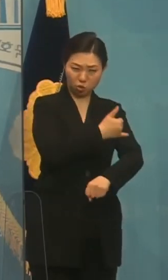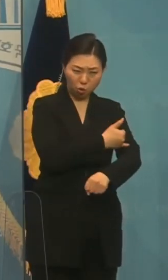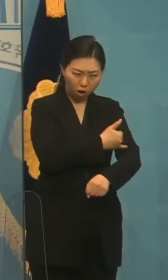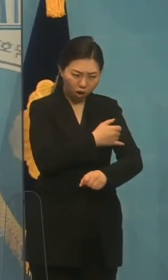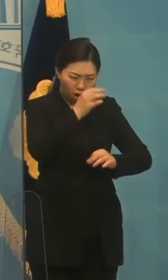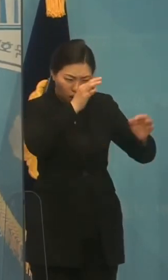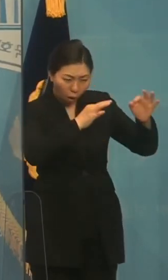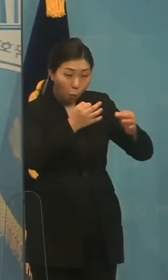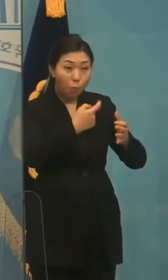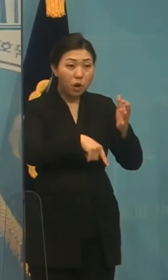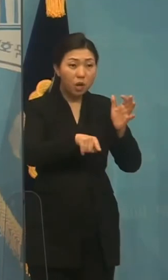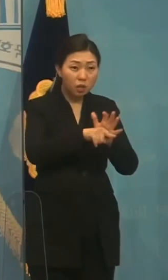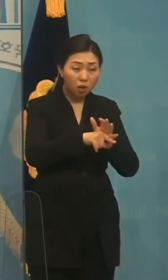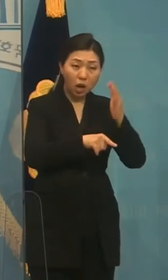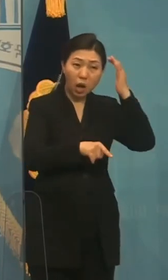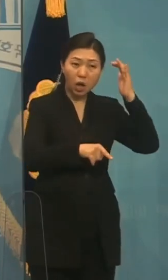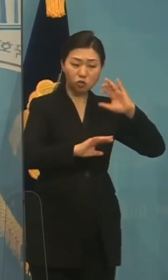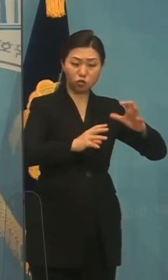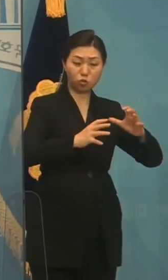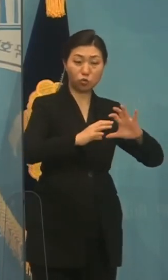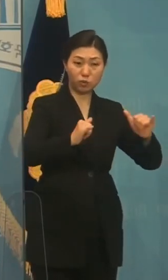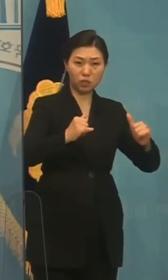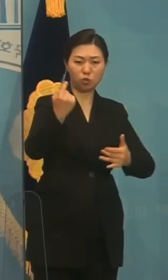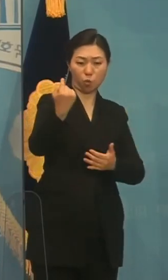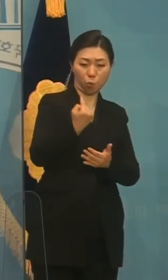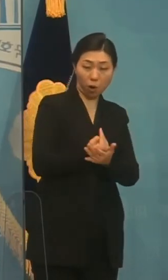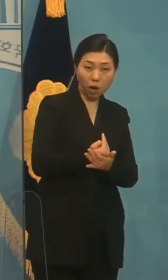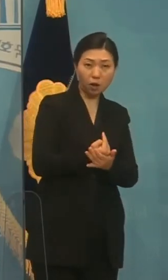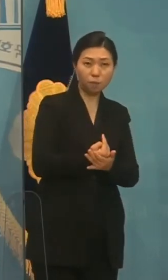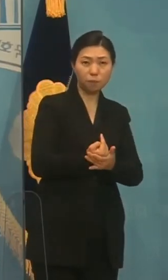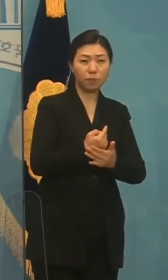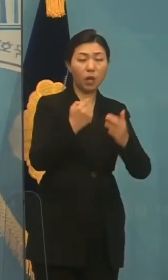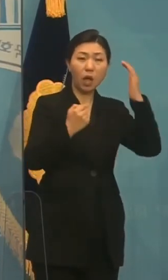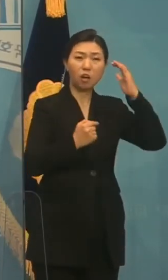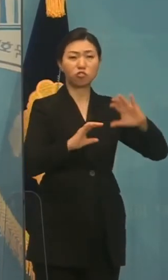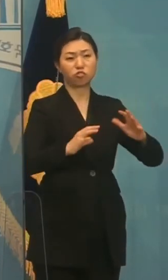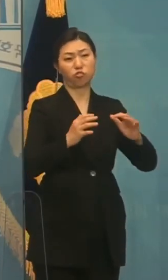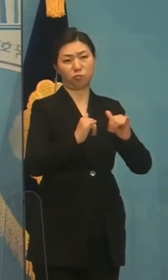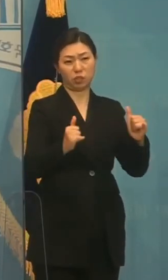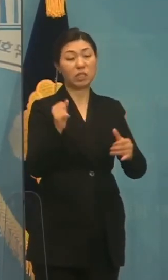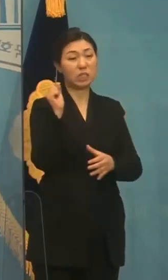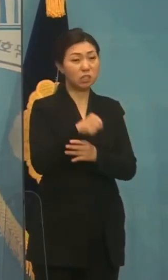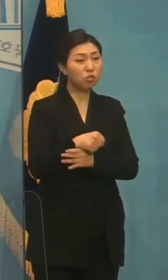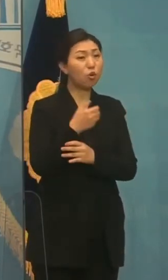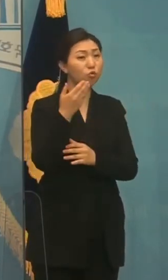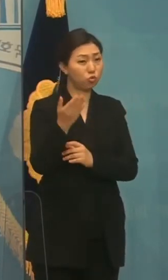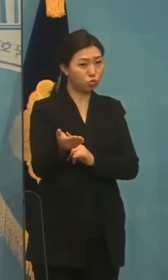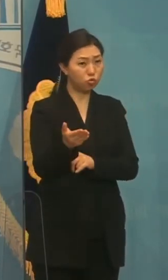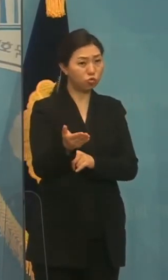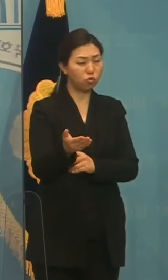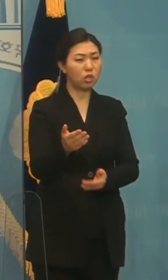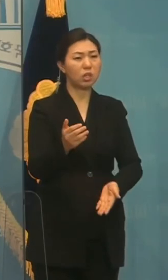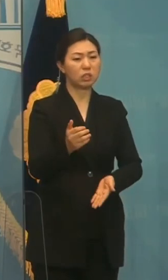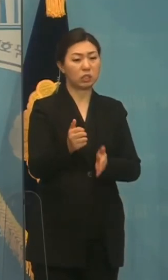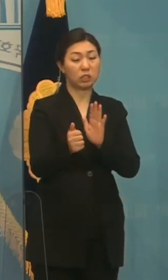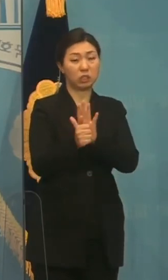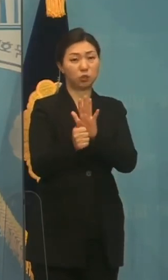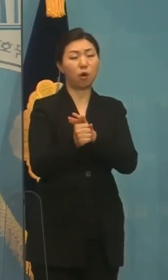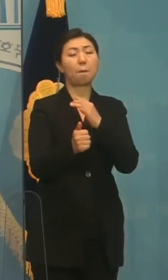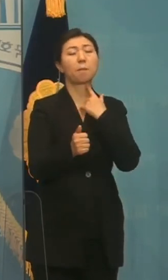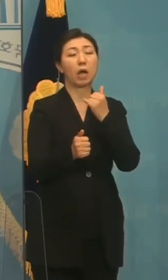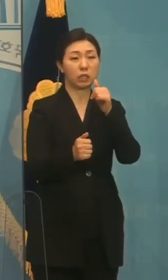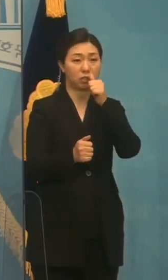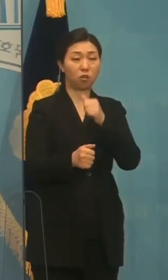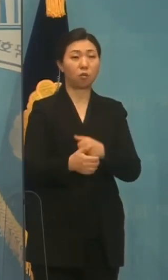우리 땅에 들어오는 우리 국민으로 대우하고 우리 국내에 정착할 수 있도록 정부에서 잘 지원을 했습니다.